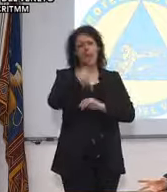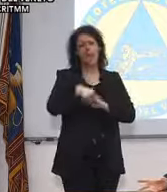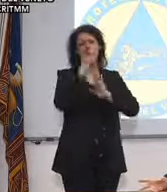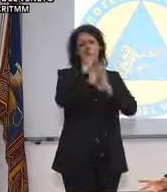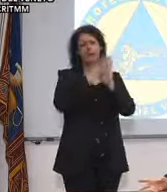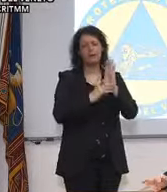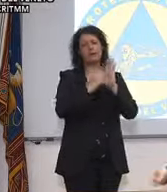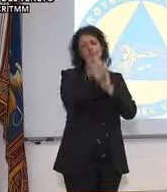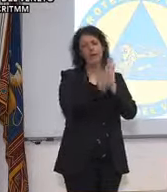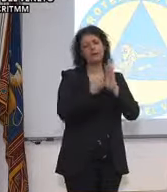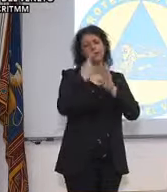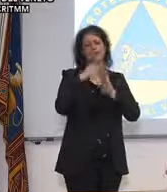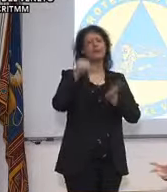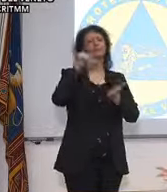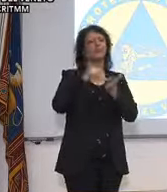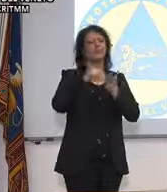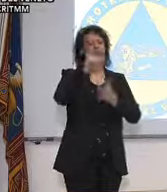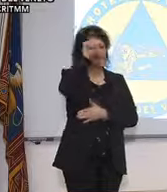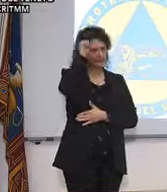centro estivo,